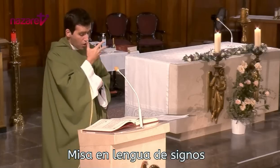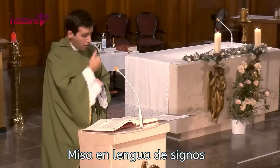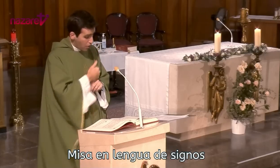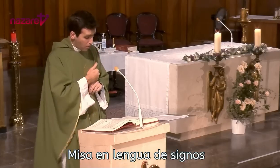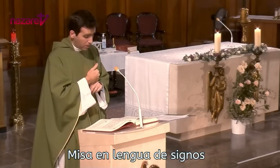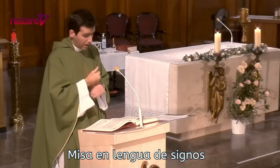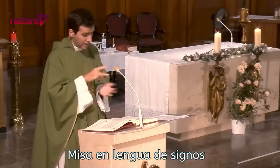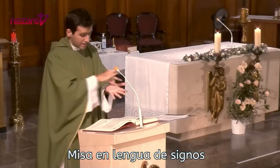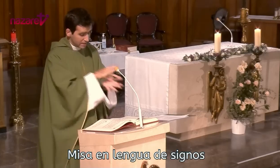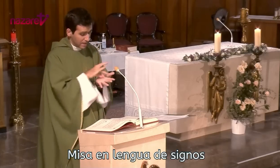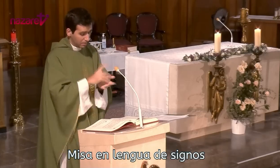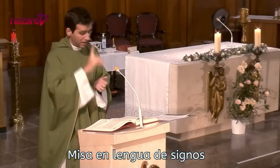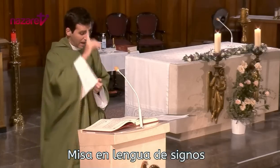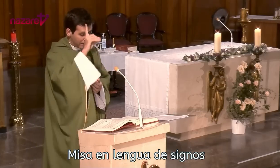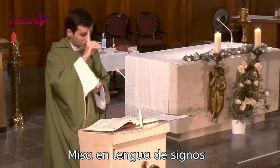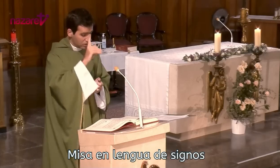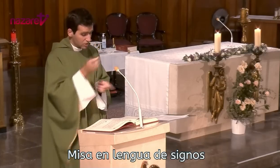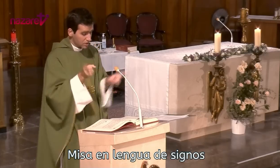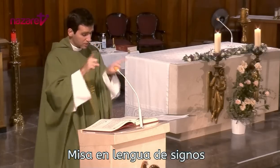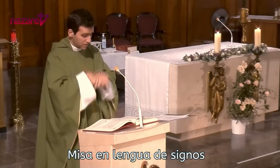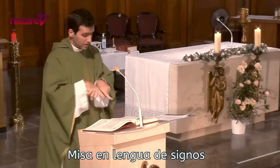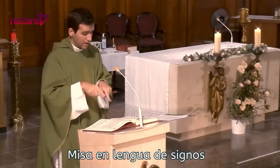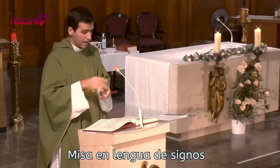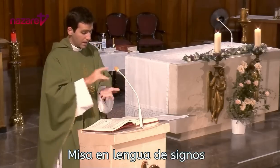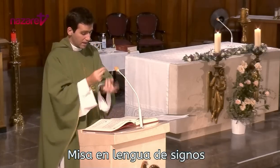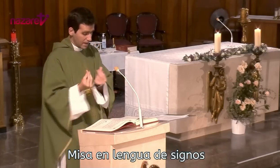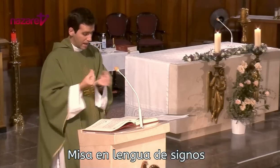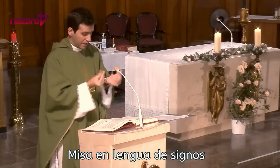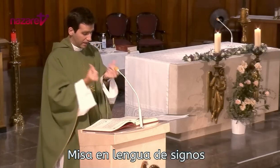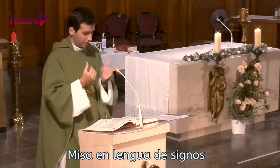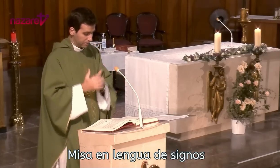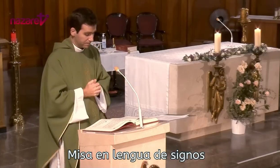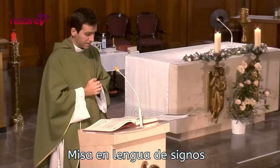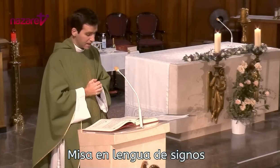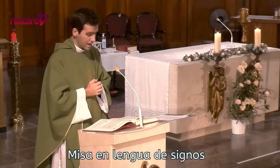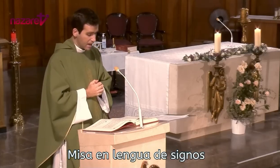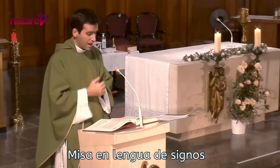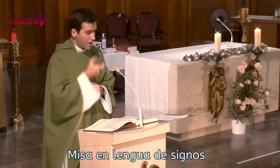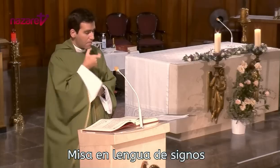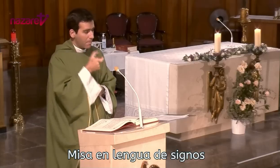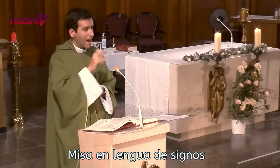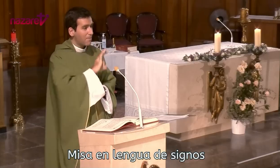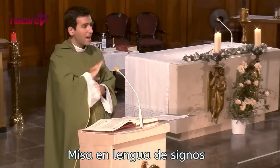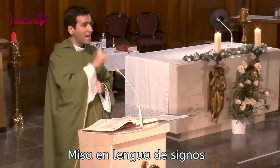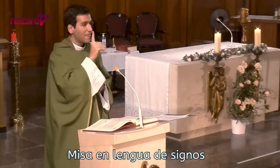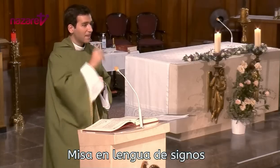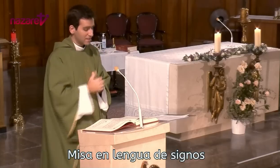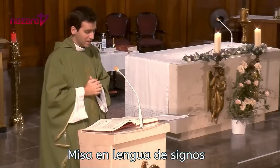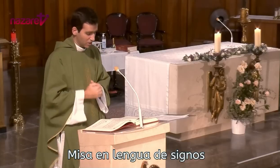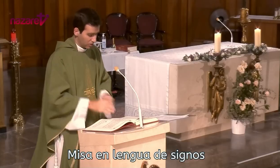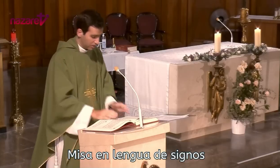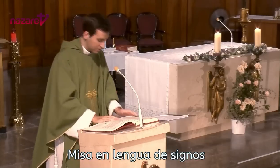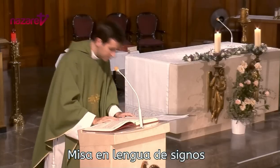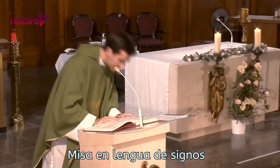No podéis servir a Dios y al dinero. Palabra del Señor. Gloria a